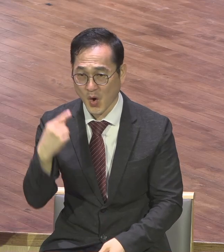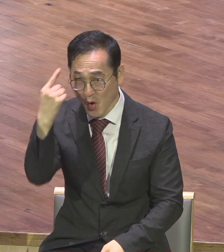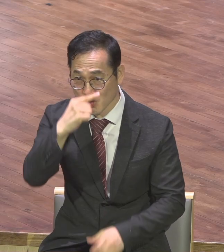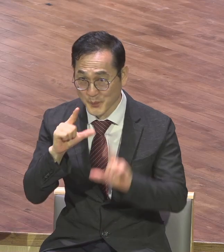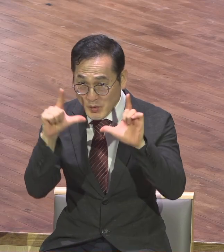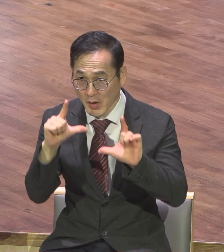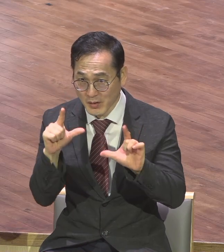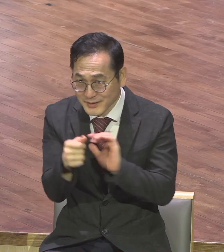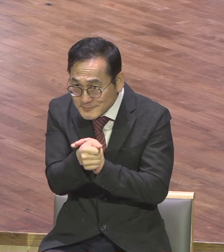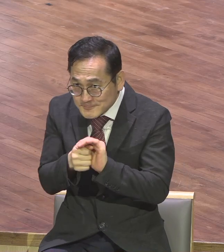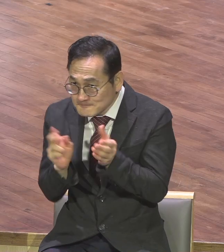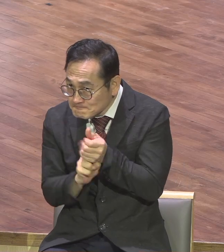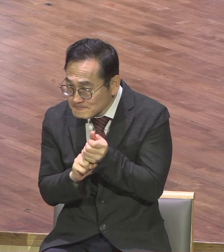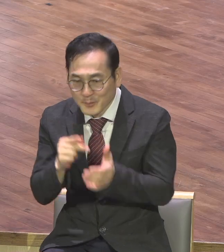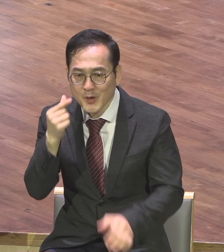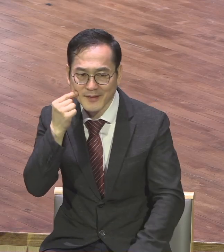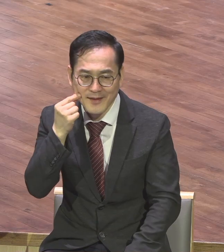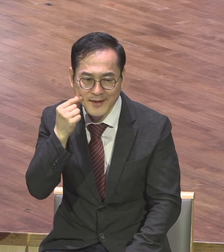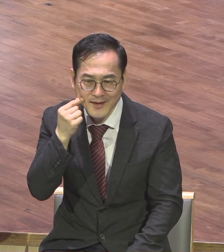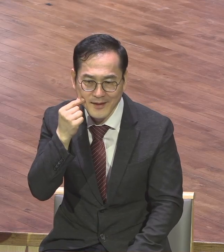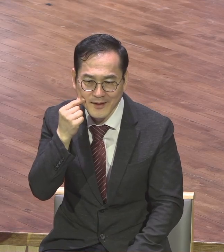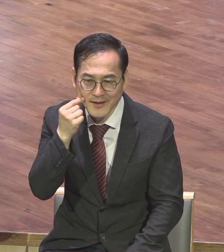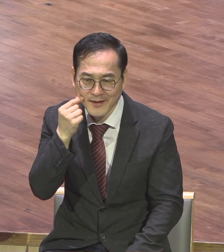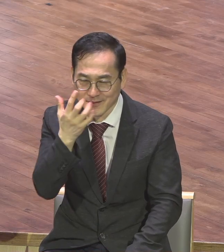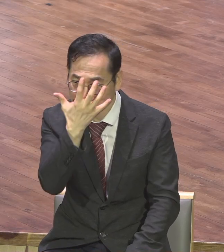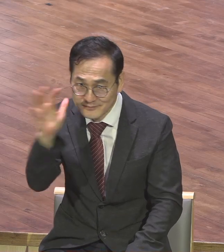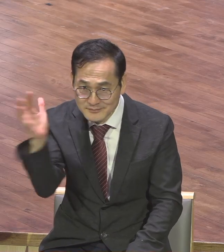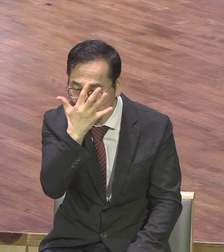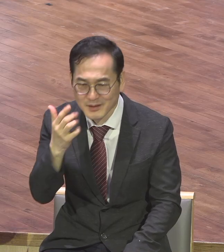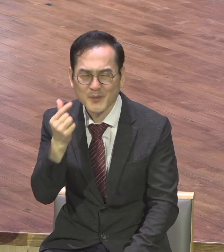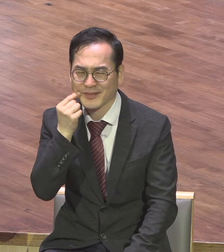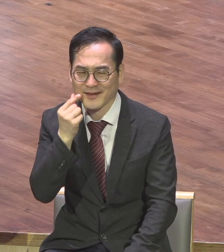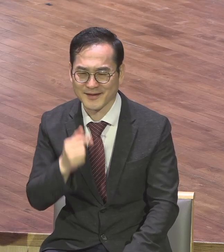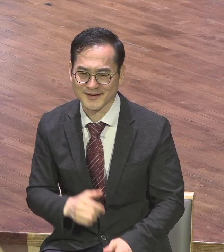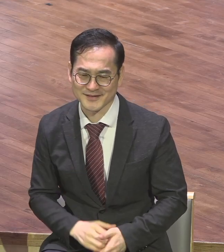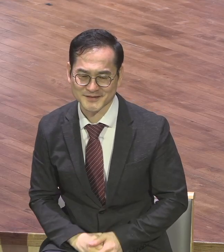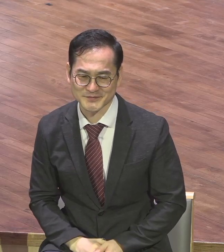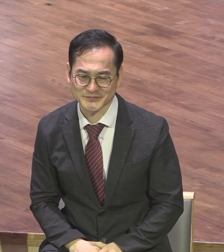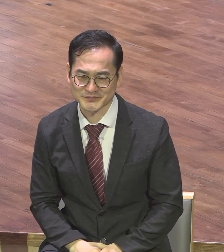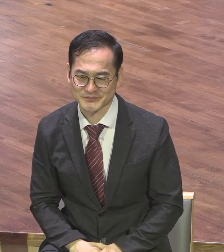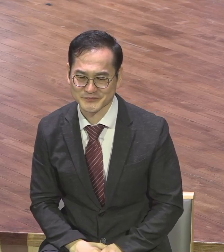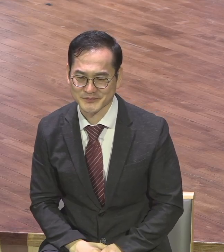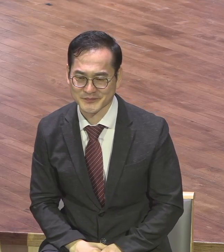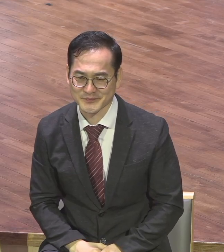못한다. 감정 표정을 숨기지 못한다. 어떻습니까?